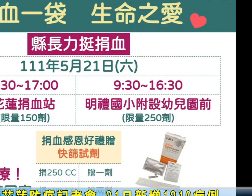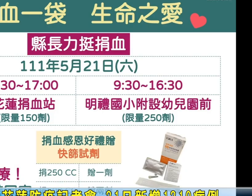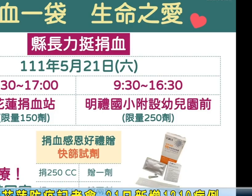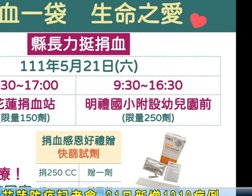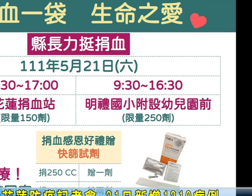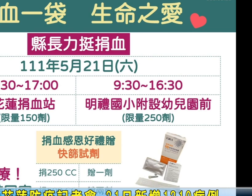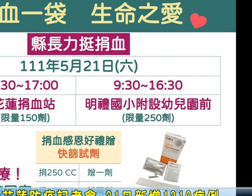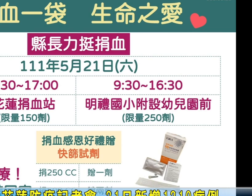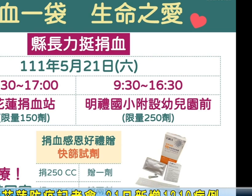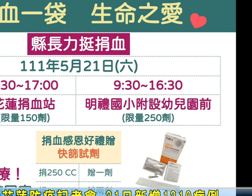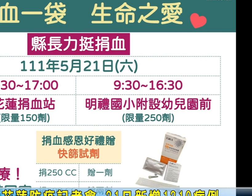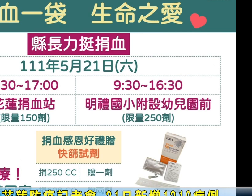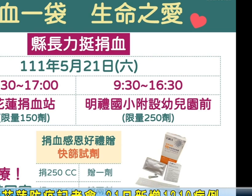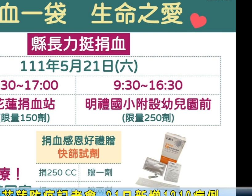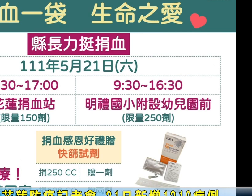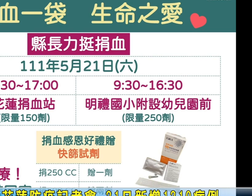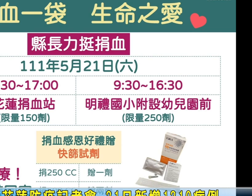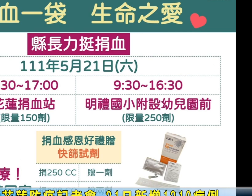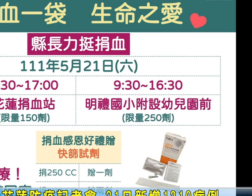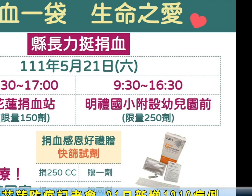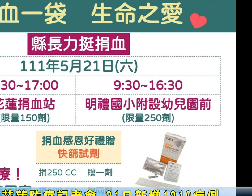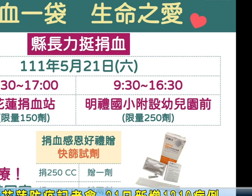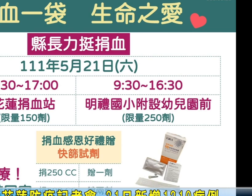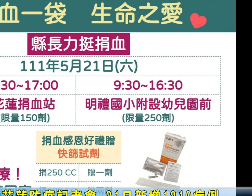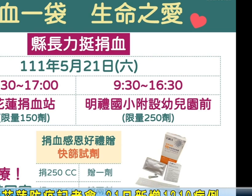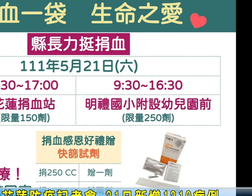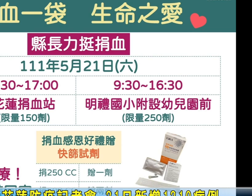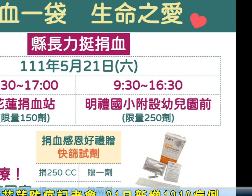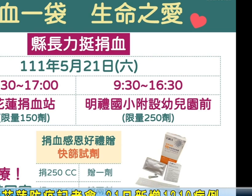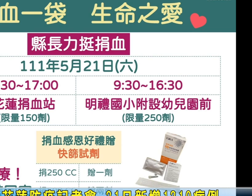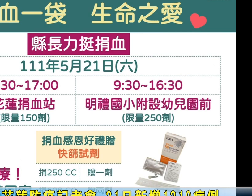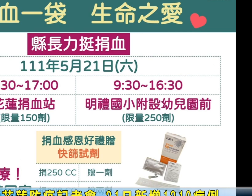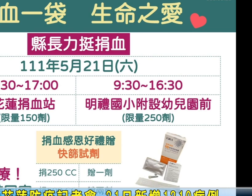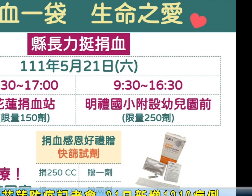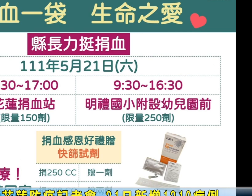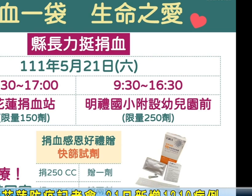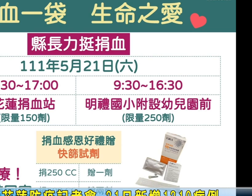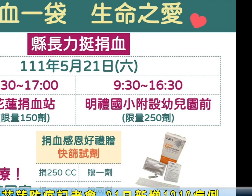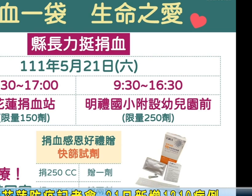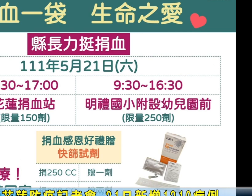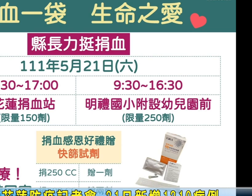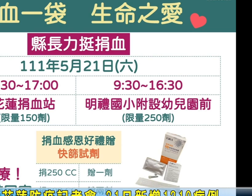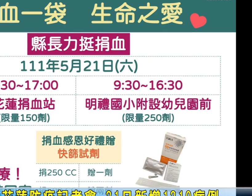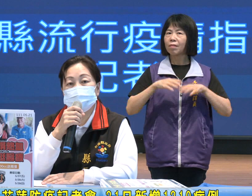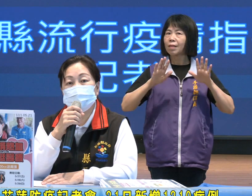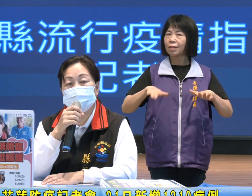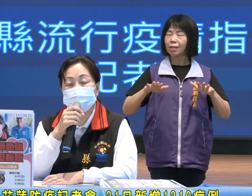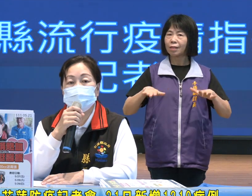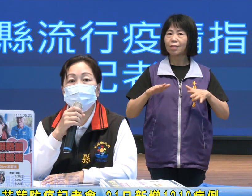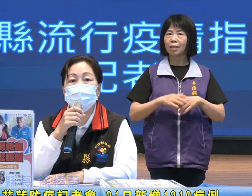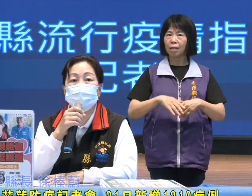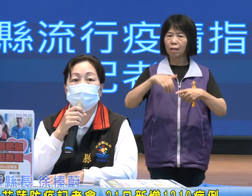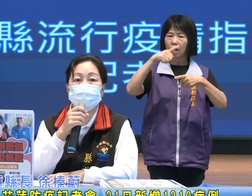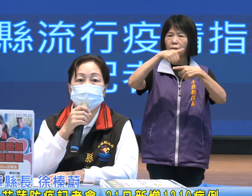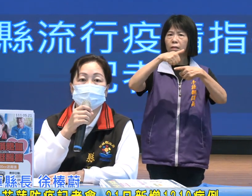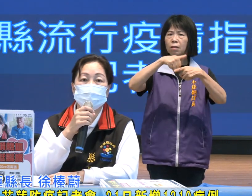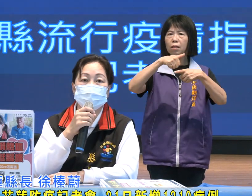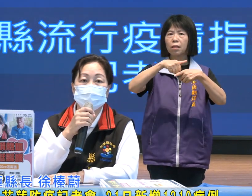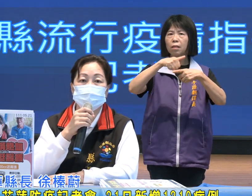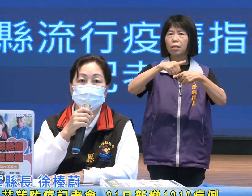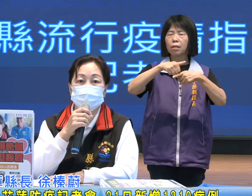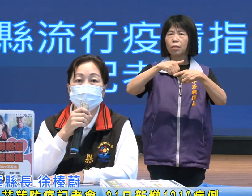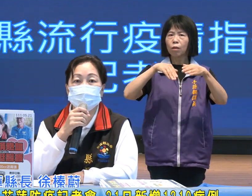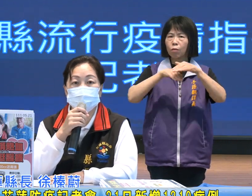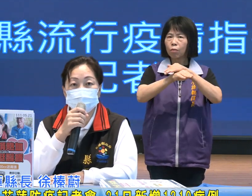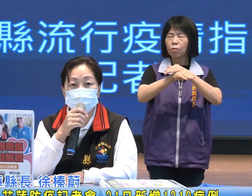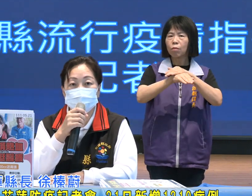血，让花莲的其他病患在医疗时能够有足够的用血量。 我们现在的这个血库，这个